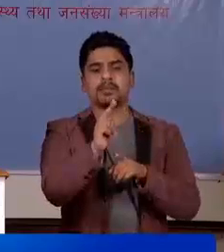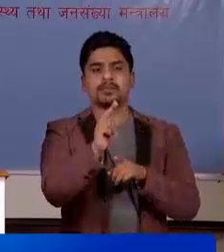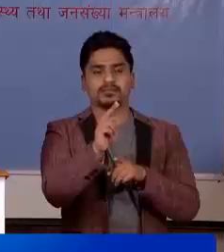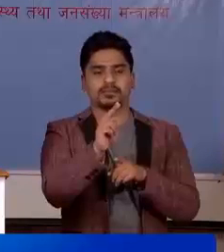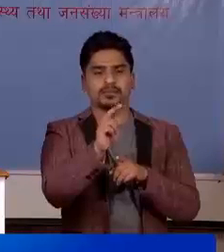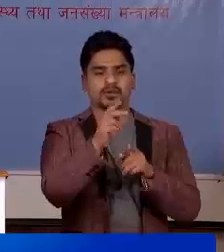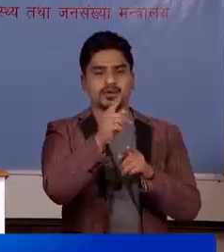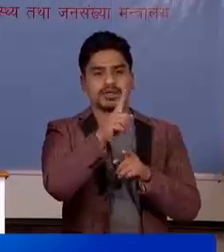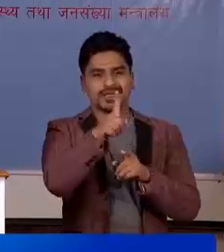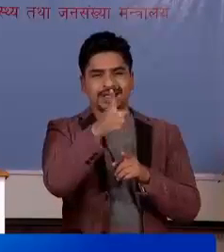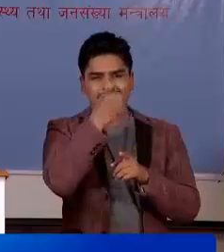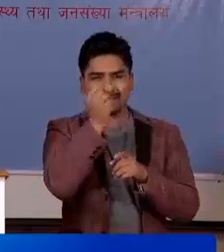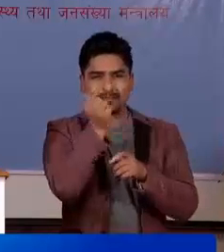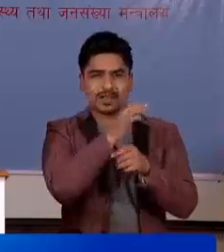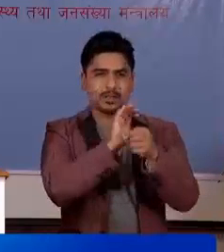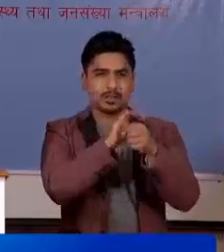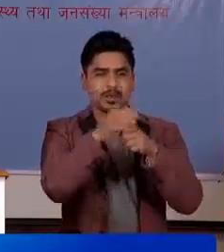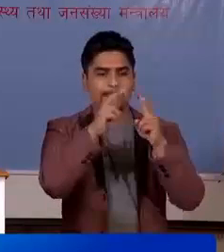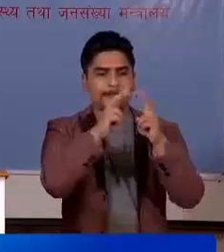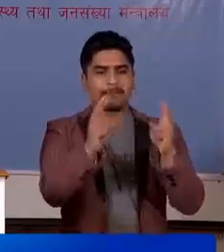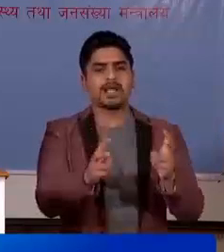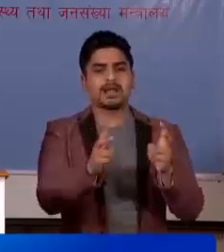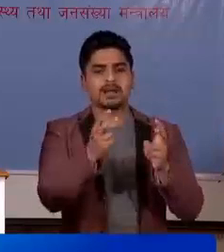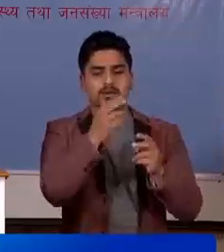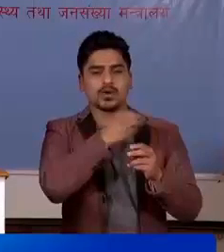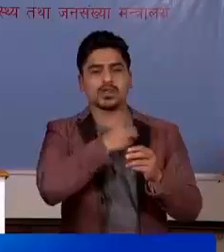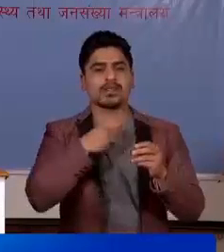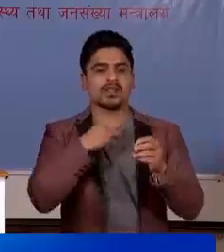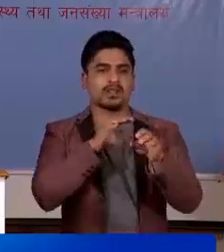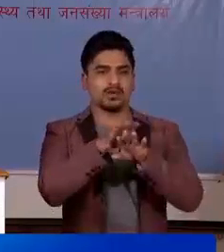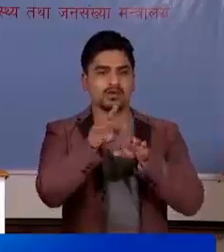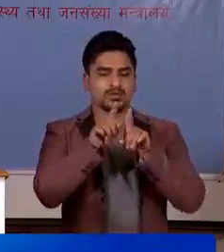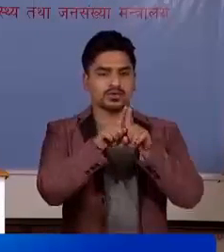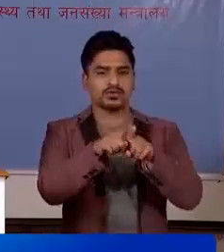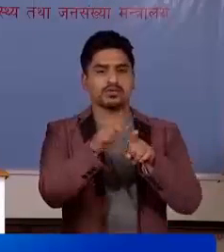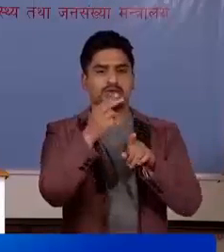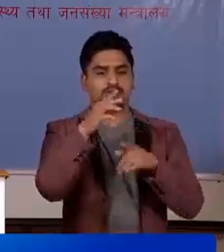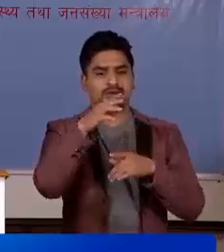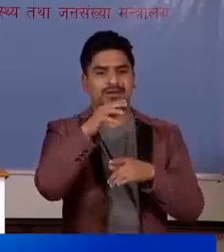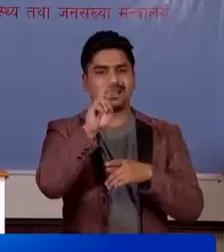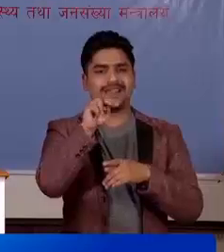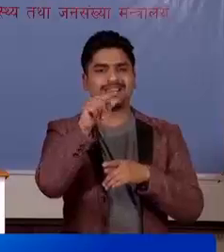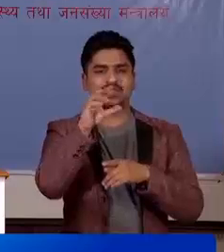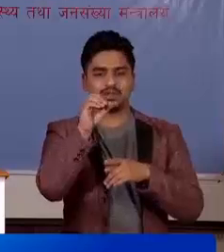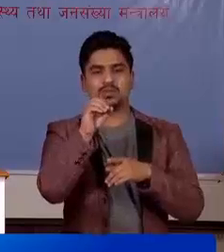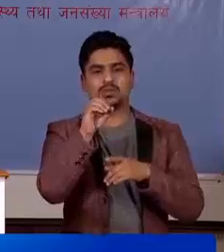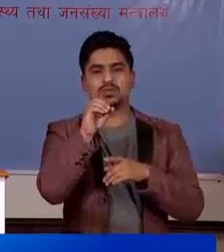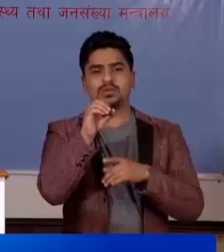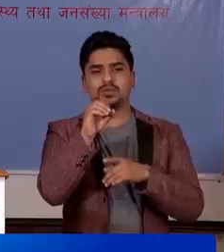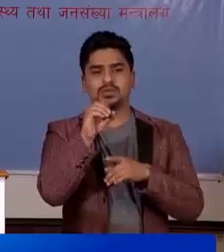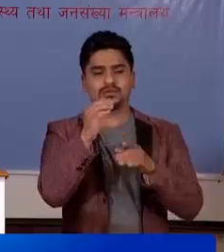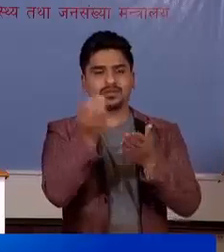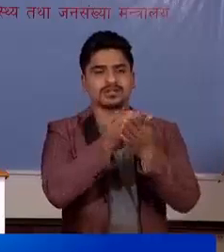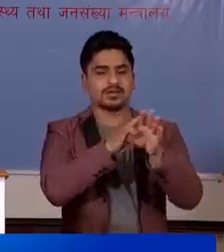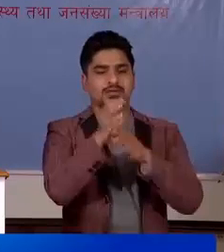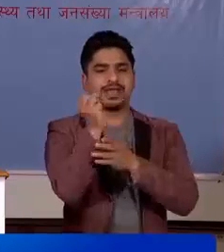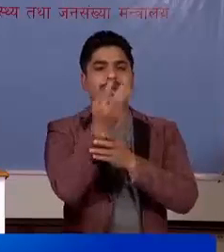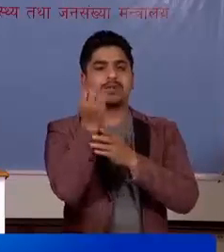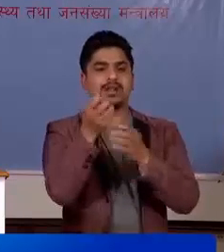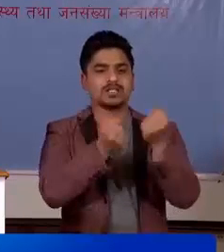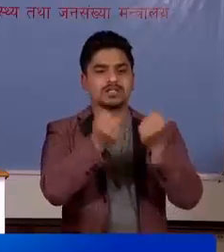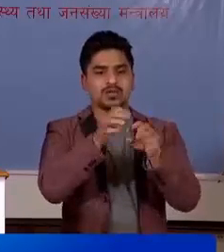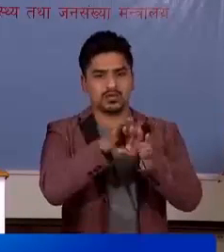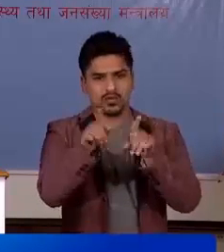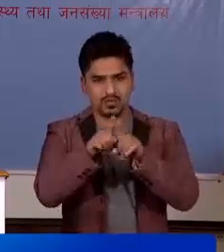सहे सहया बंदा बड़ी सहया बहे का अस्पताल हरुसंग बहे का गरी सरकारी अस्पताल हरुसंग बहे का एम्बुलेंस हरुलाई